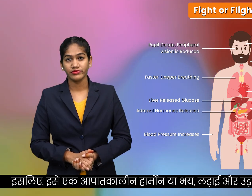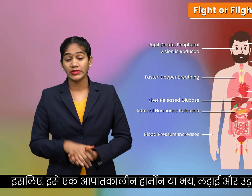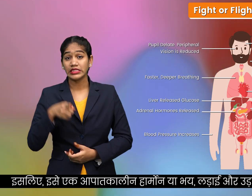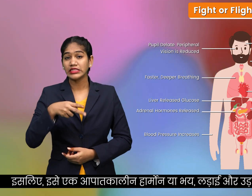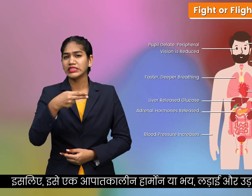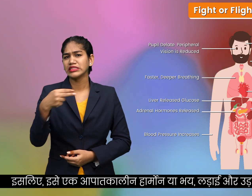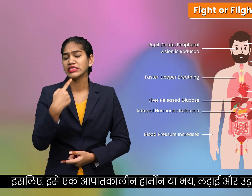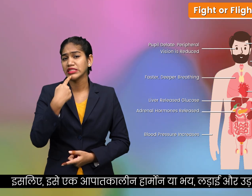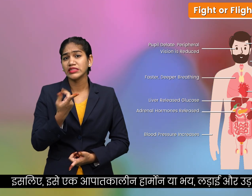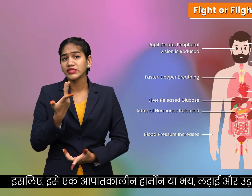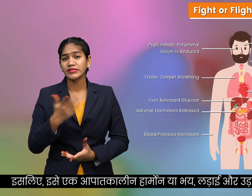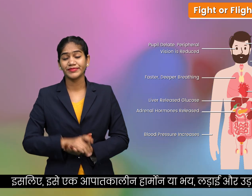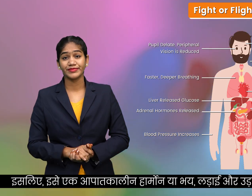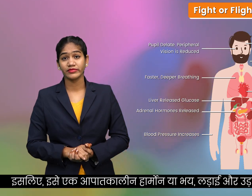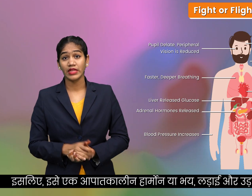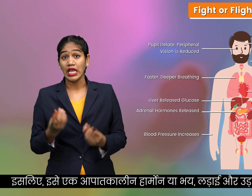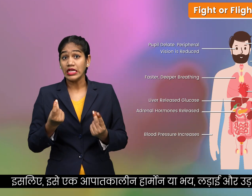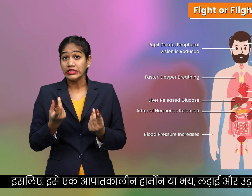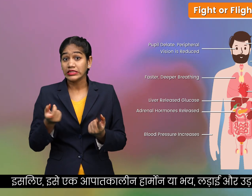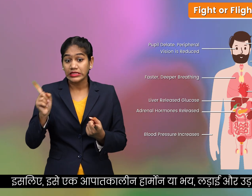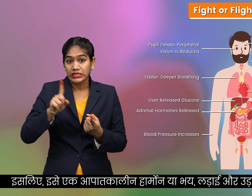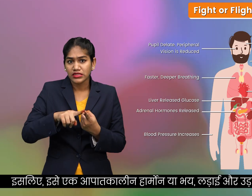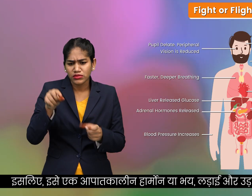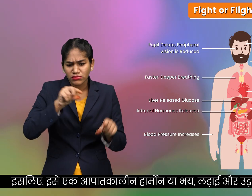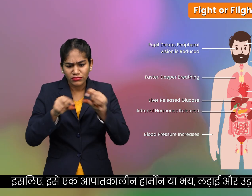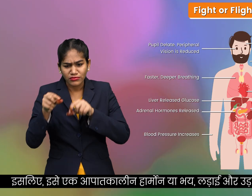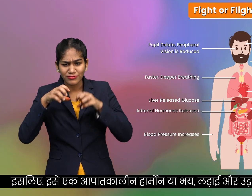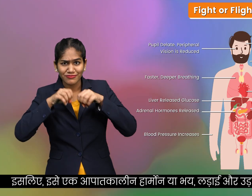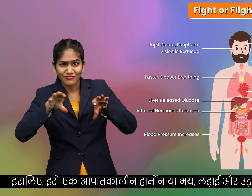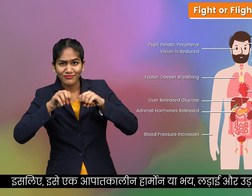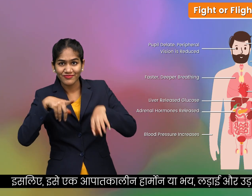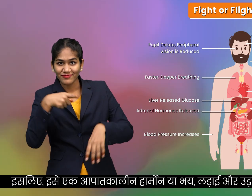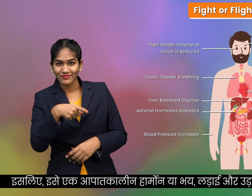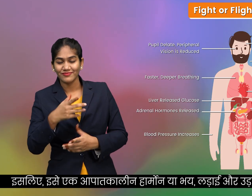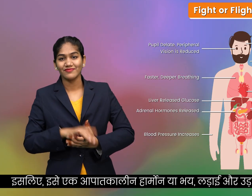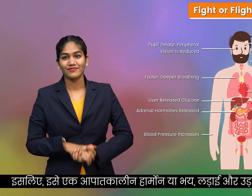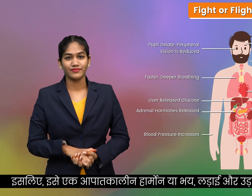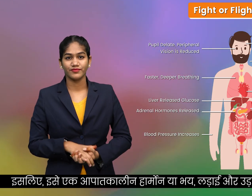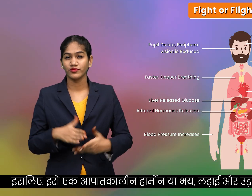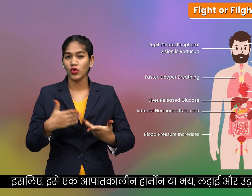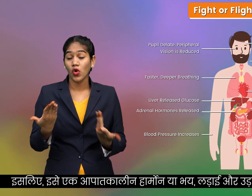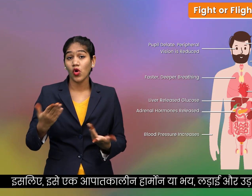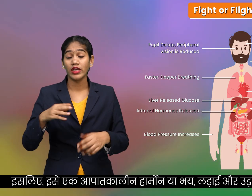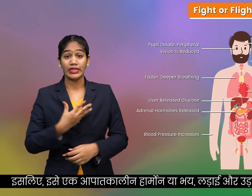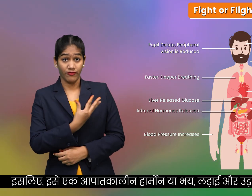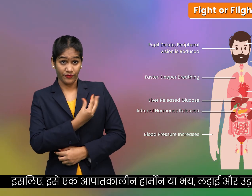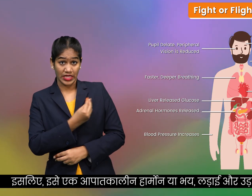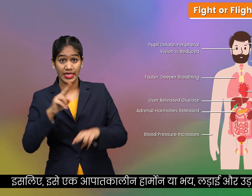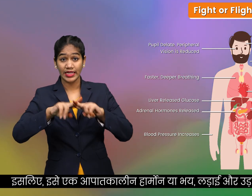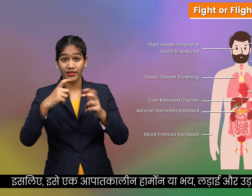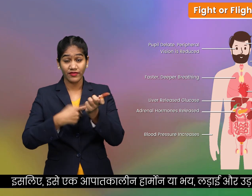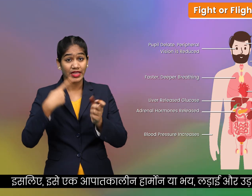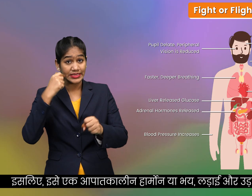इसलिए इसे आपातकालीन हार्मोन या भय, लड़ाई और उड़ान